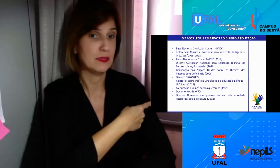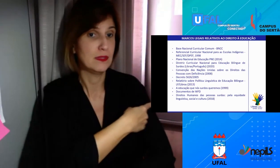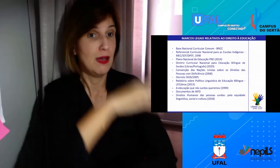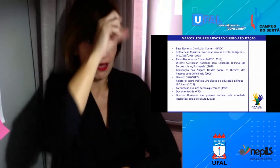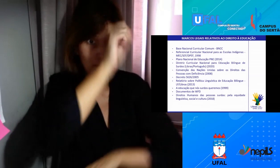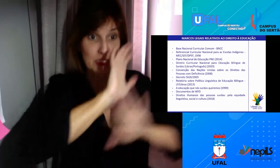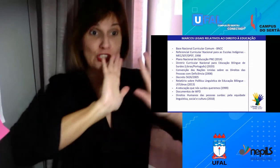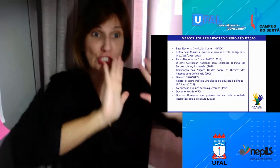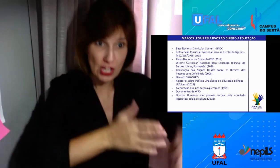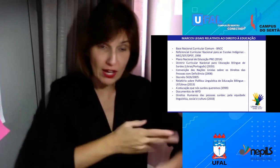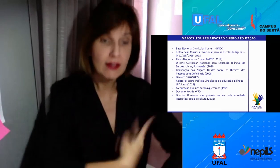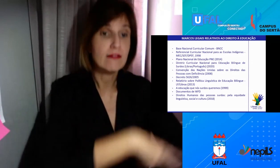atendimento desses alunos,